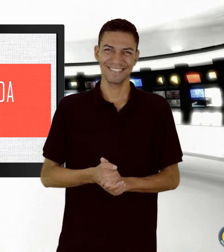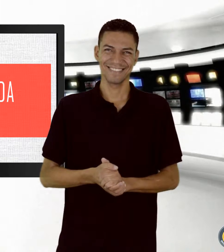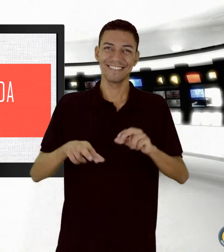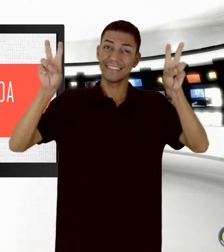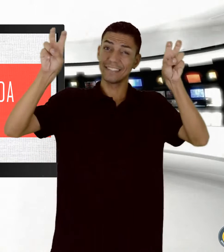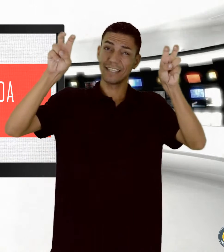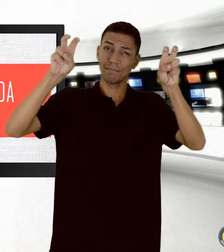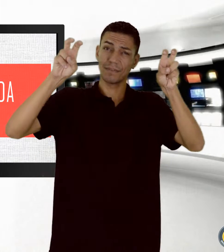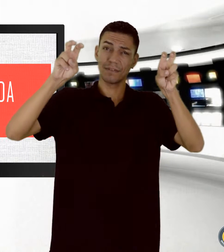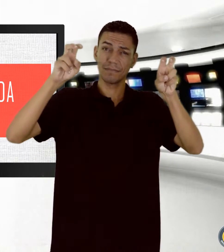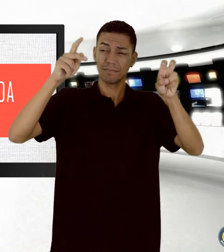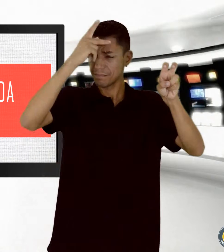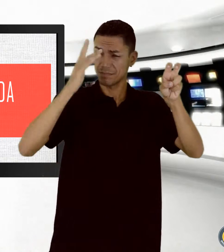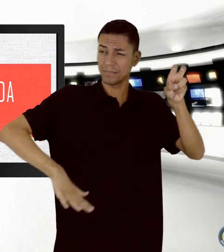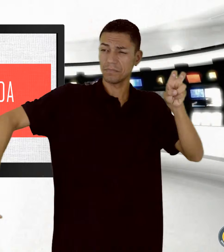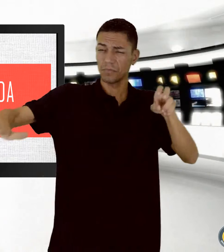Os benefícios da ecoterapia.